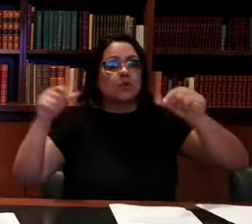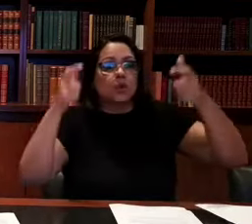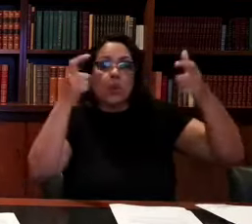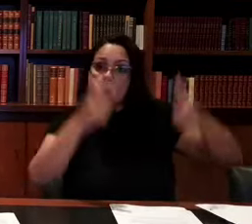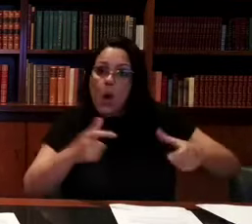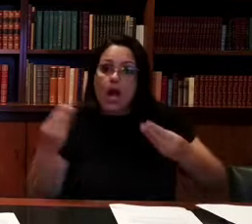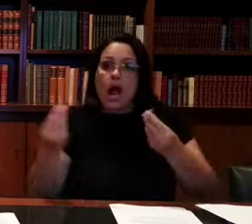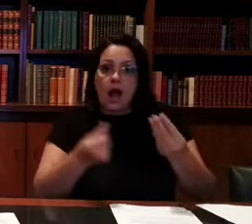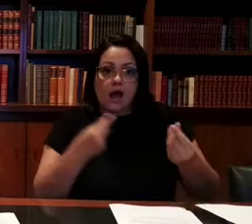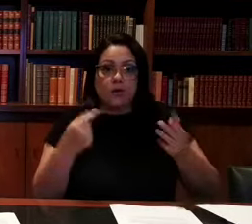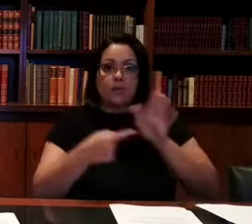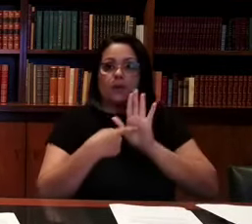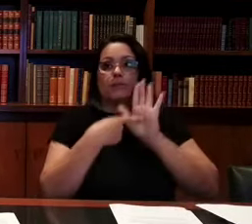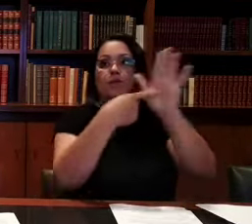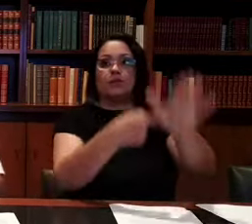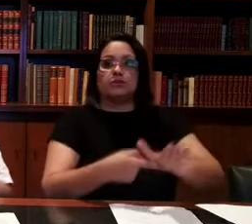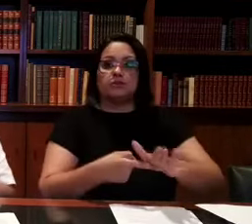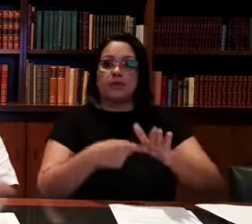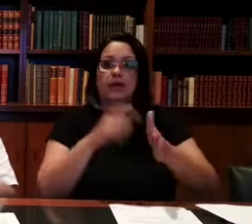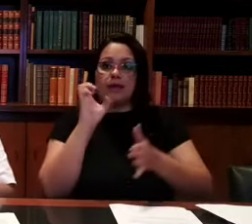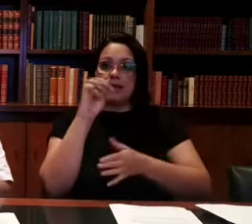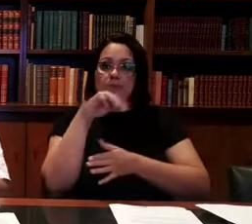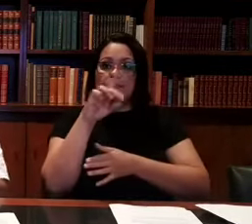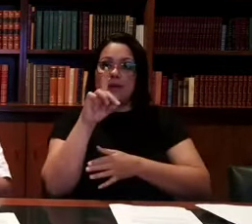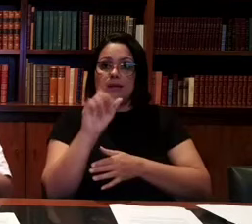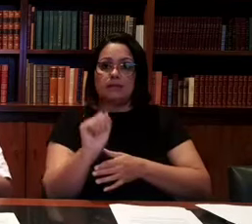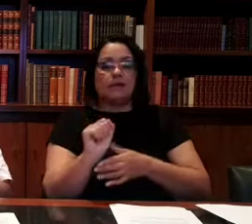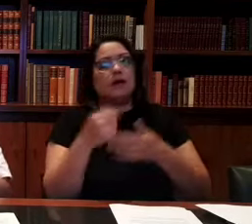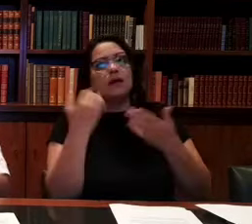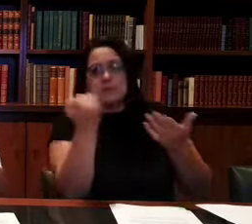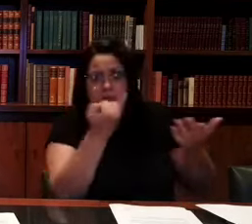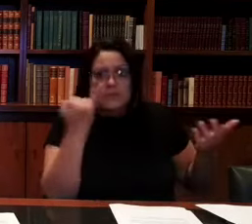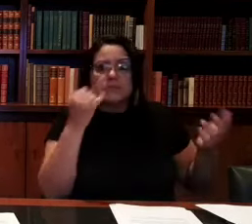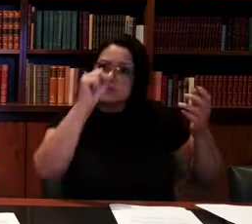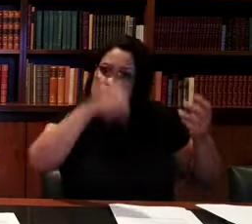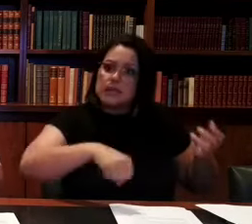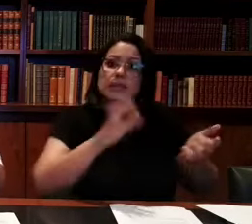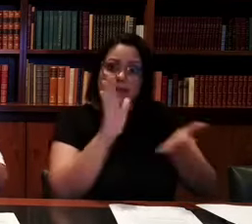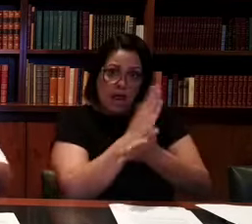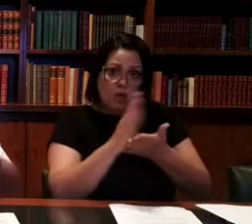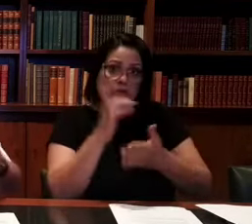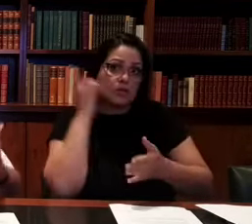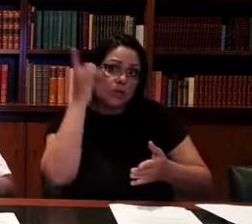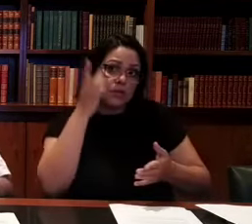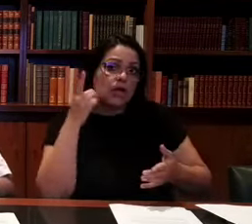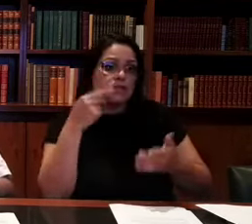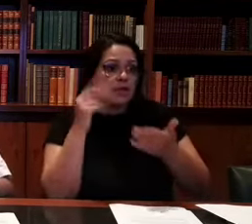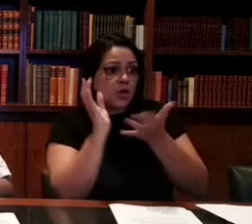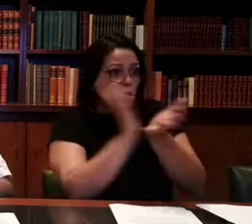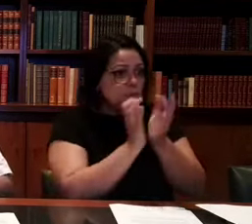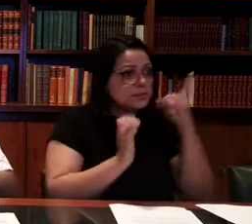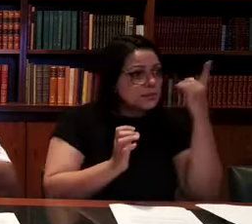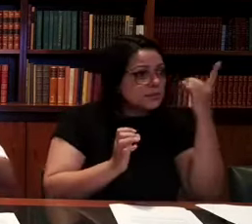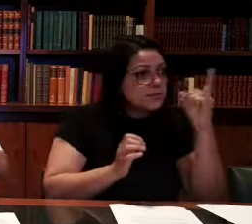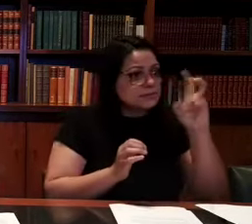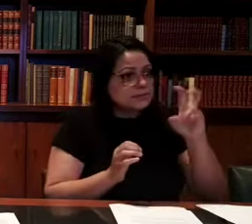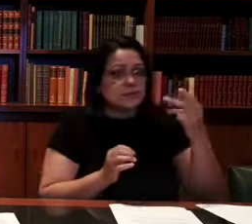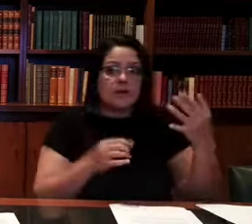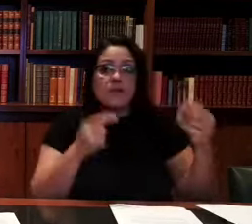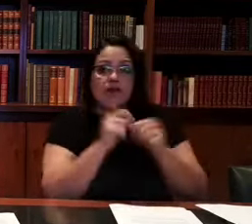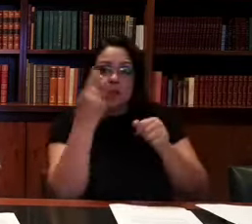apresentar para apertar sua irmã não é coisa ultimamente tem parlamentar que junta três para cinco deputados aquele estado